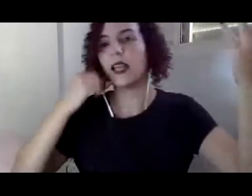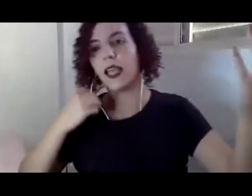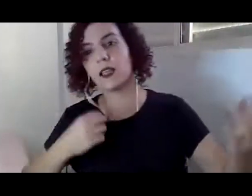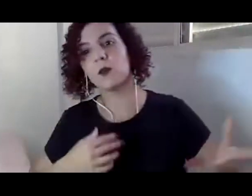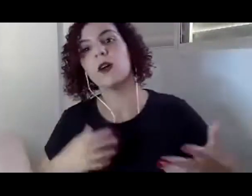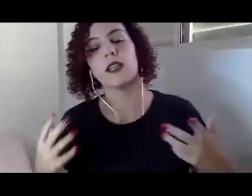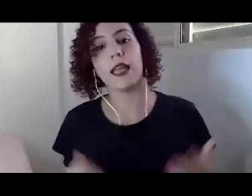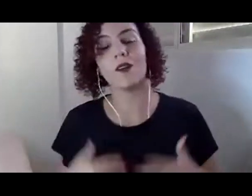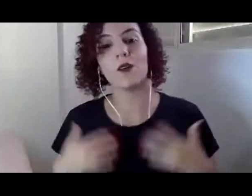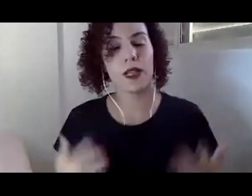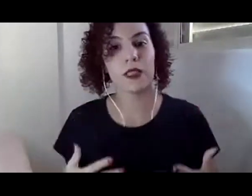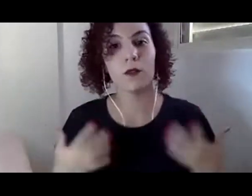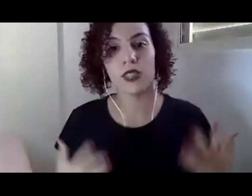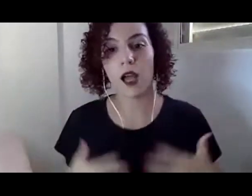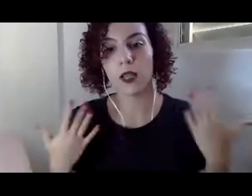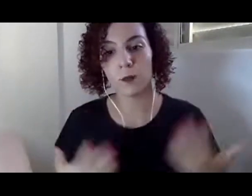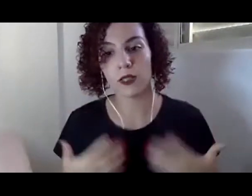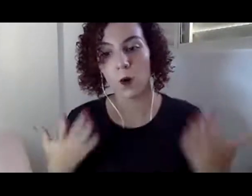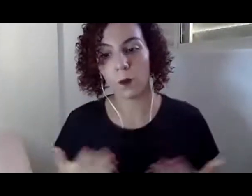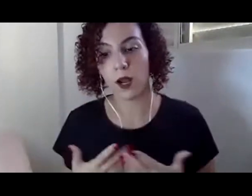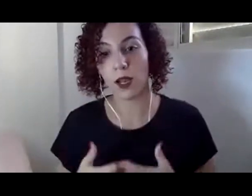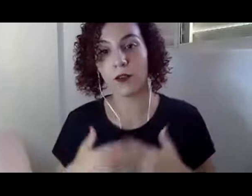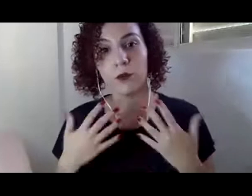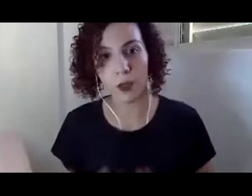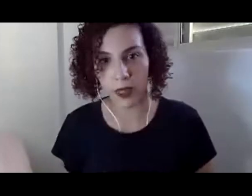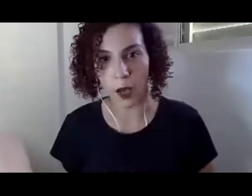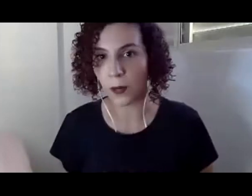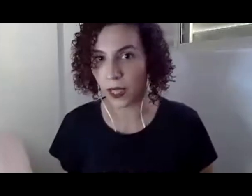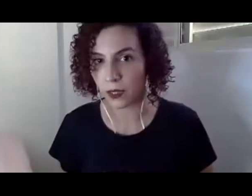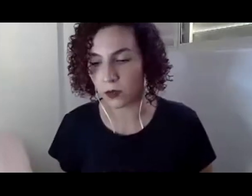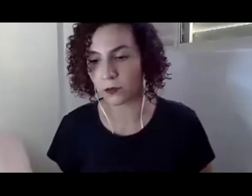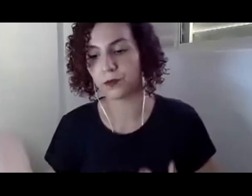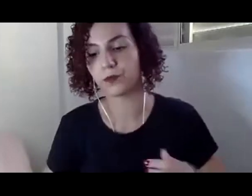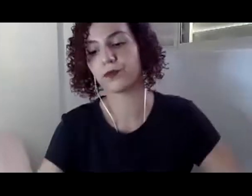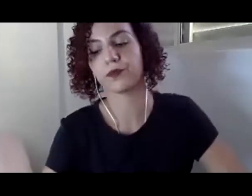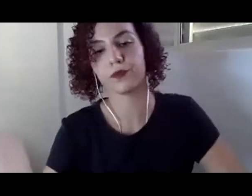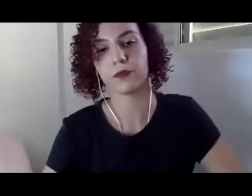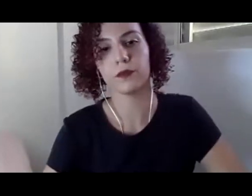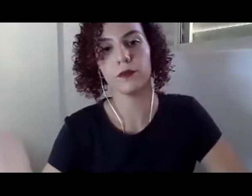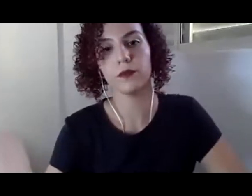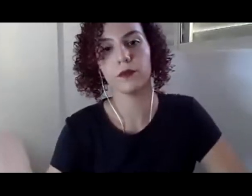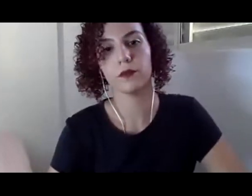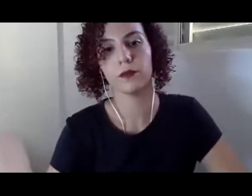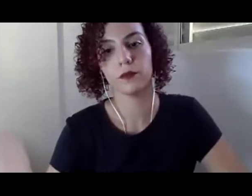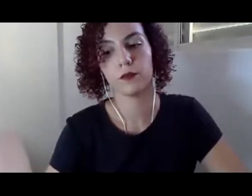está sereno, né? Então, a expressão facial e a expressão corporal, ela é fundamental para isso.